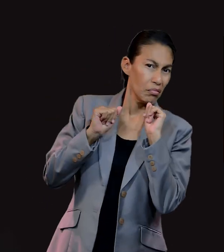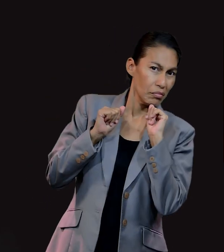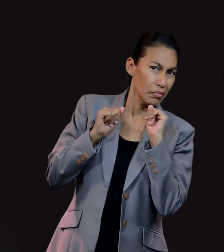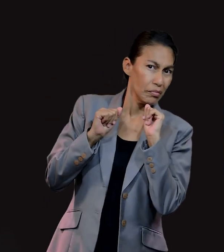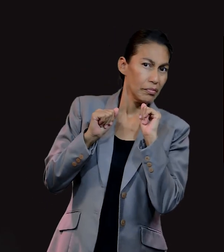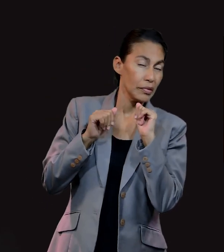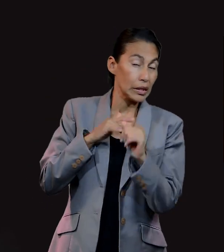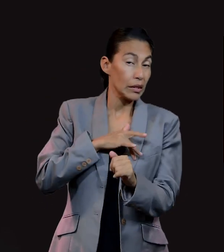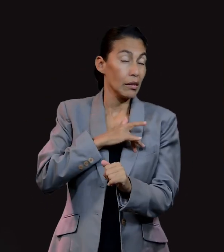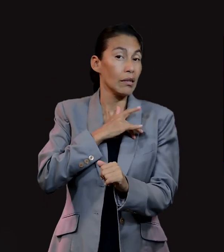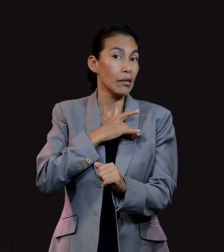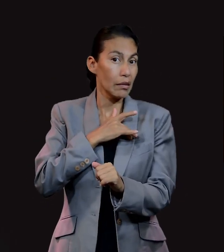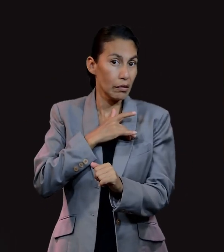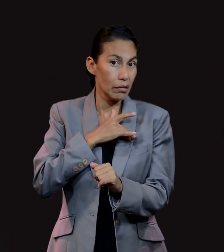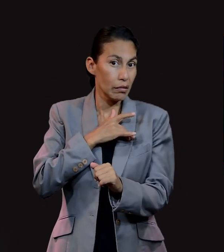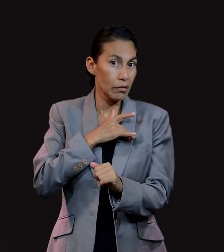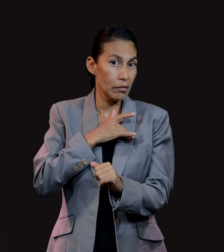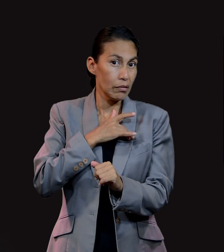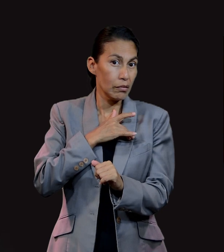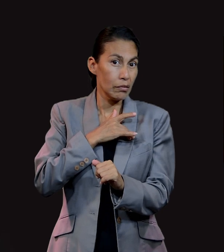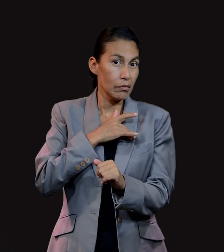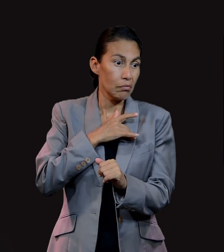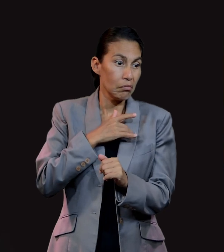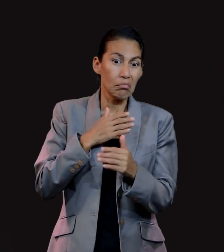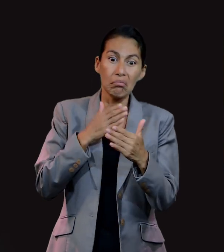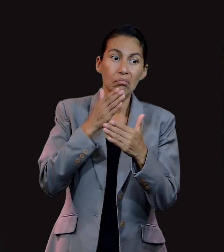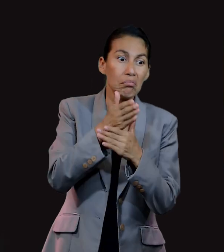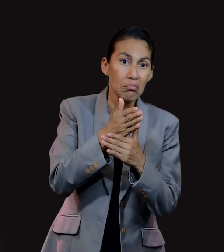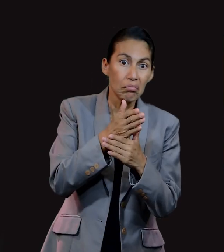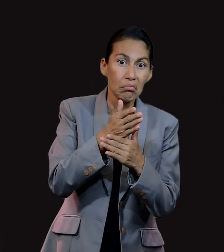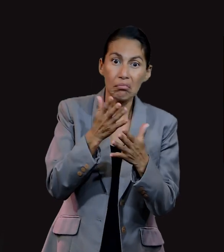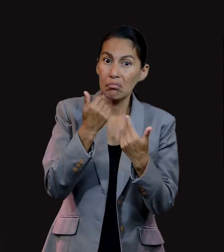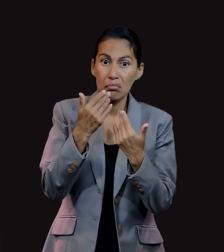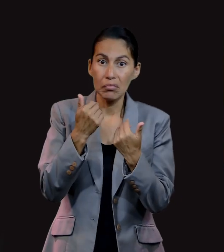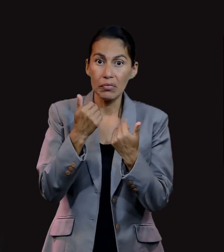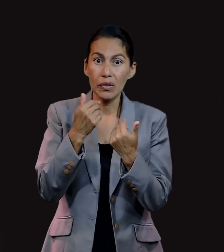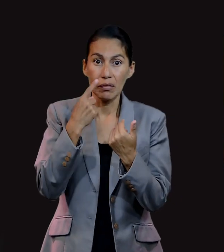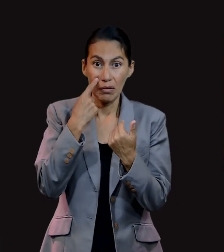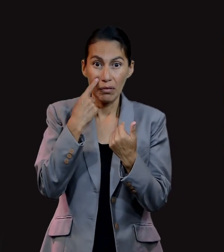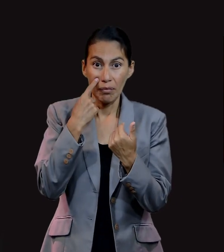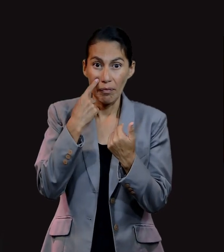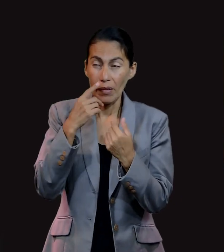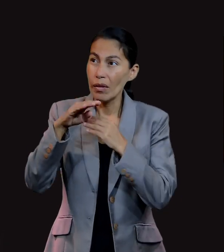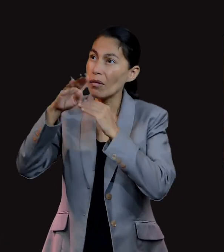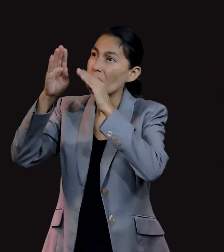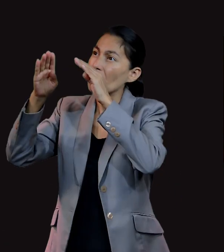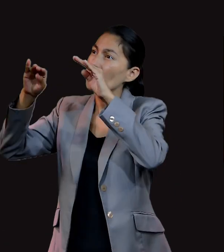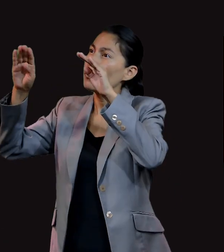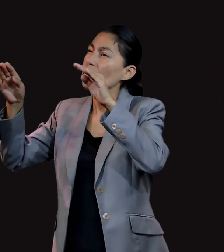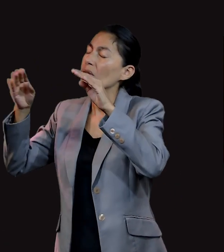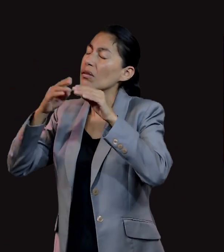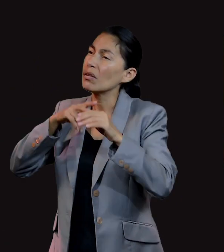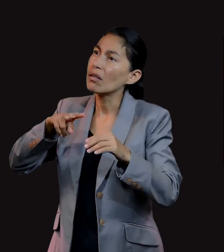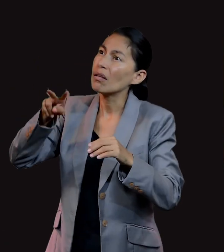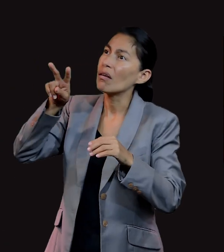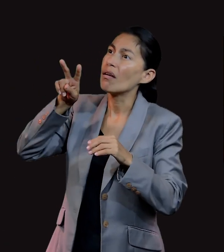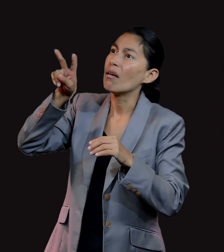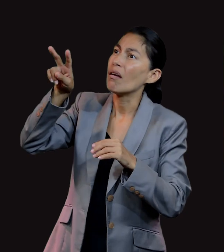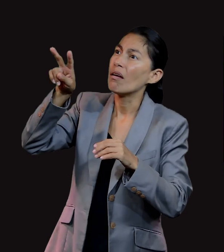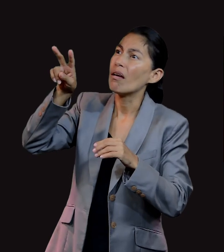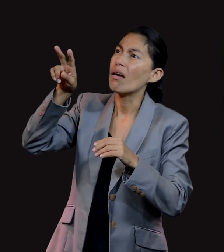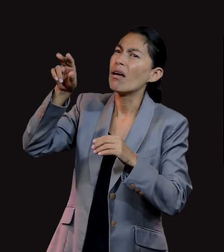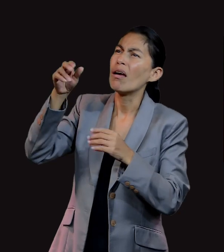momento Sientes Que no tienes Donde ir Alcé mis ojos A los montes De donde vendrá Mi socorro